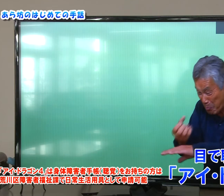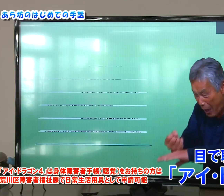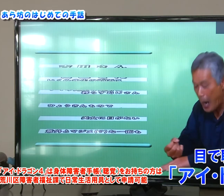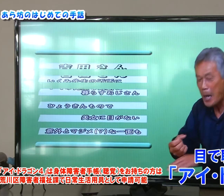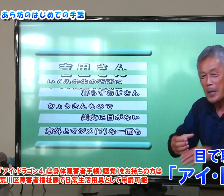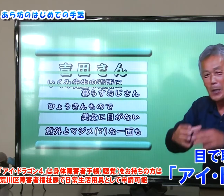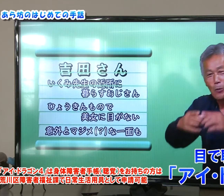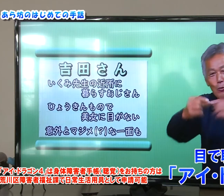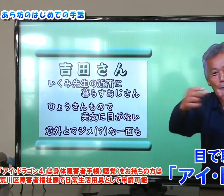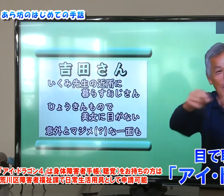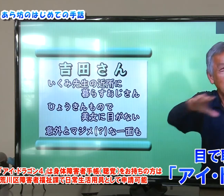て配信します。